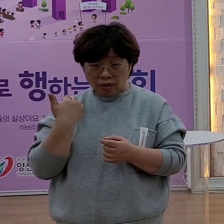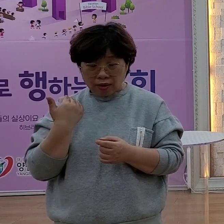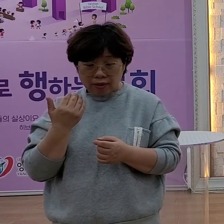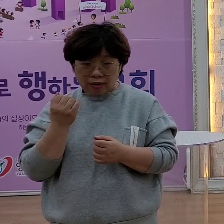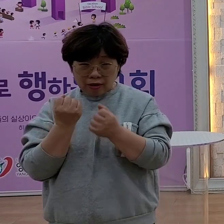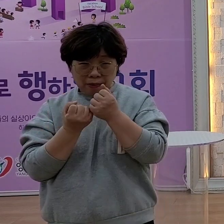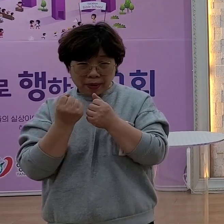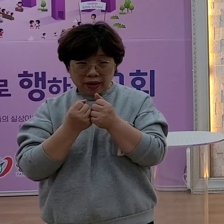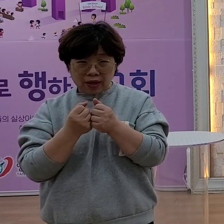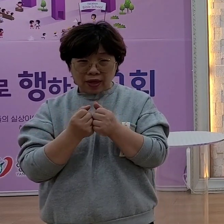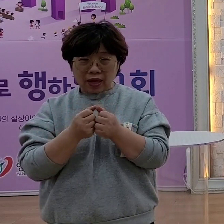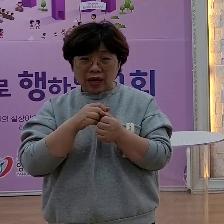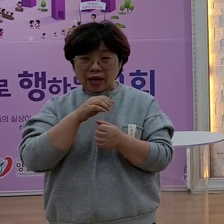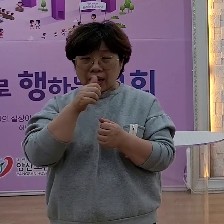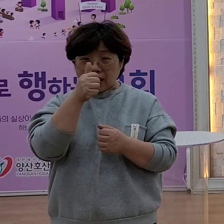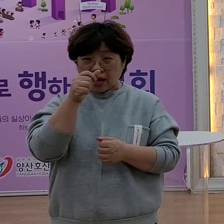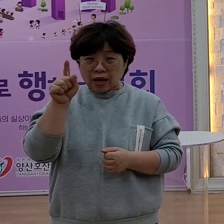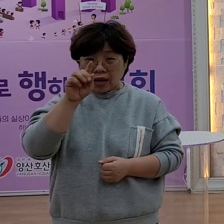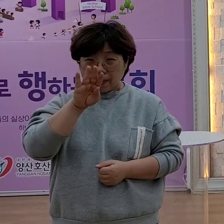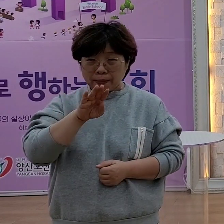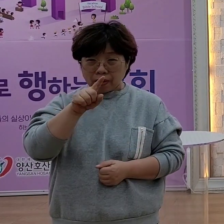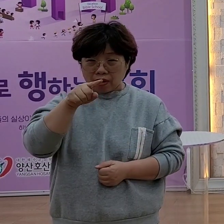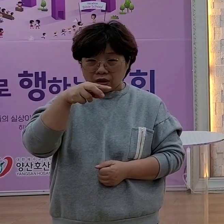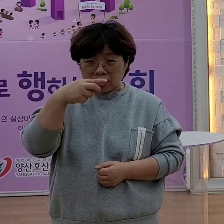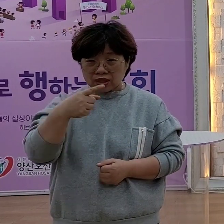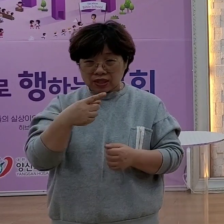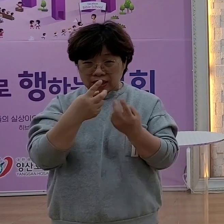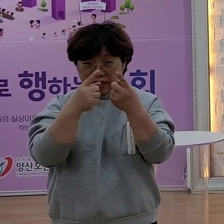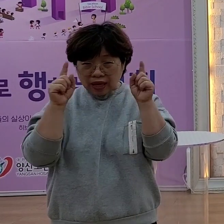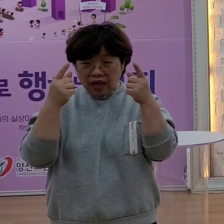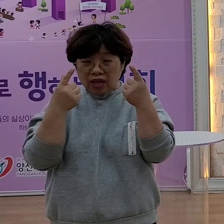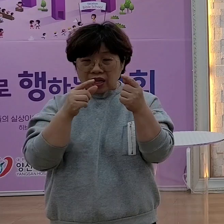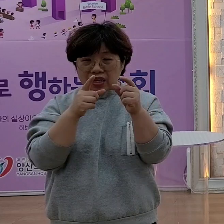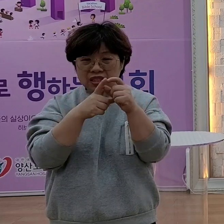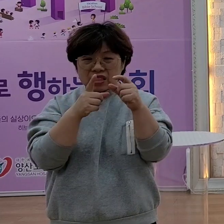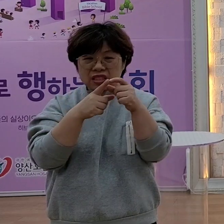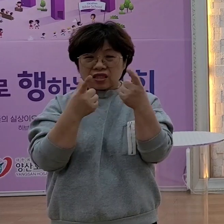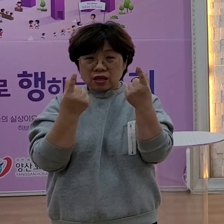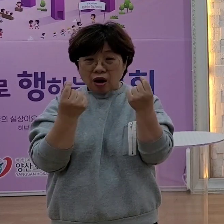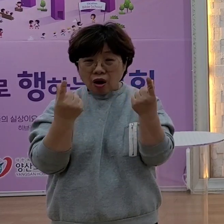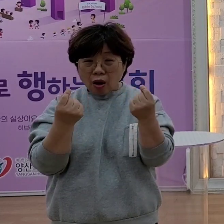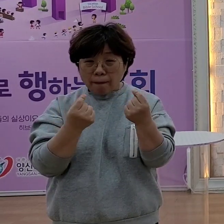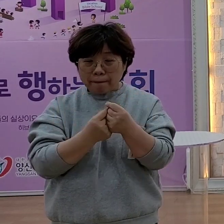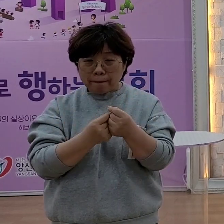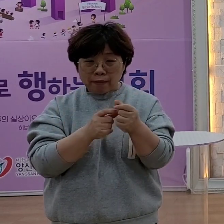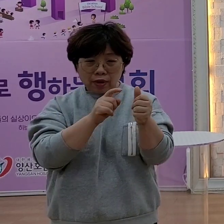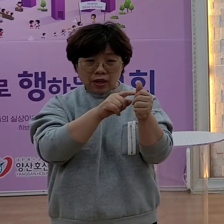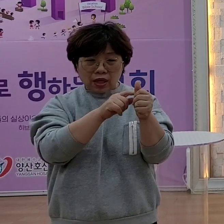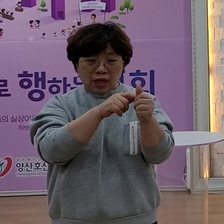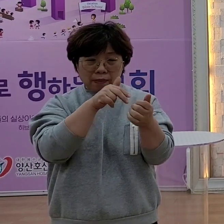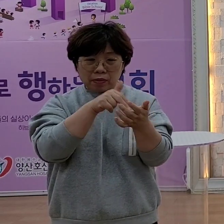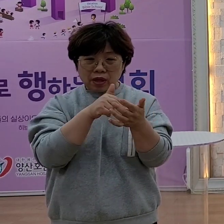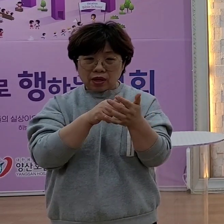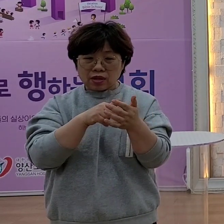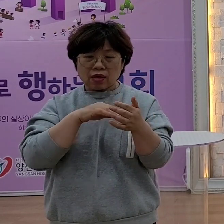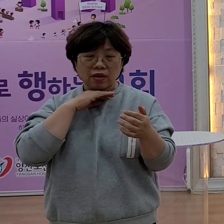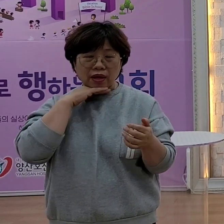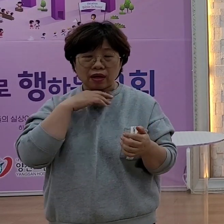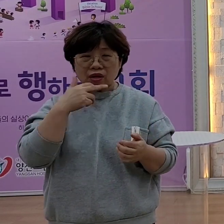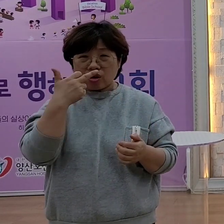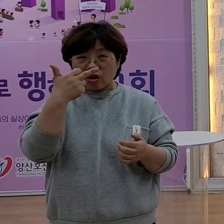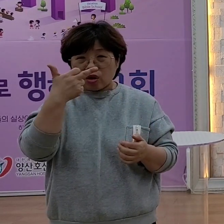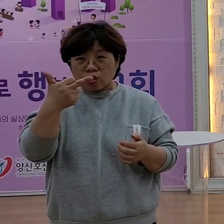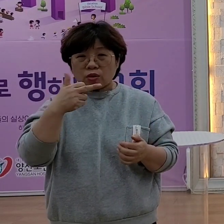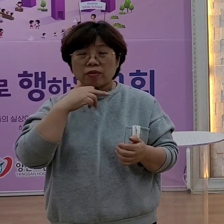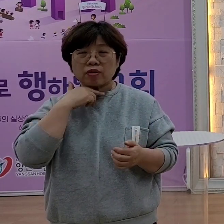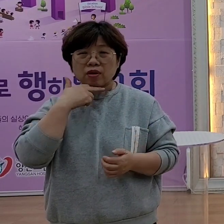어제 죽었던 사람이 오늘 그렇게 살고 싶어 했던 오늘이다 내일이다 그런 글귀도 방금 봤잖아요. 근데 이 스티브 잡스가 17살 때